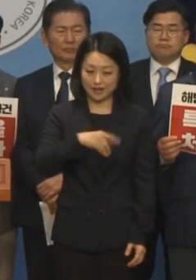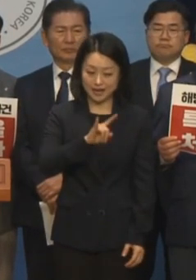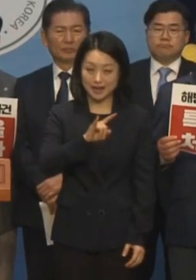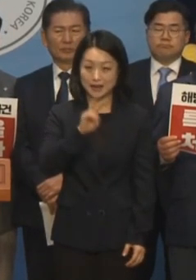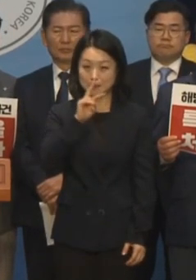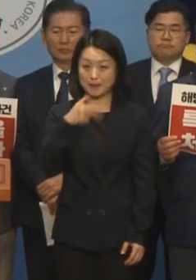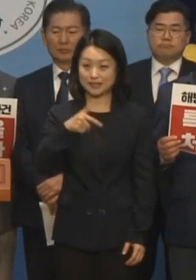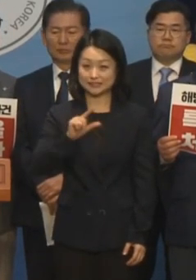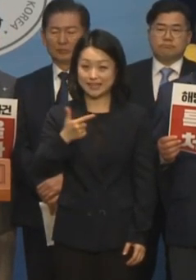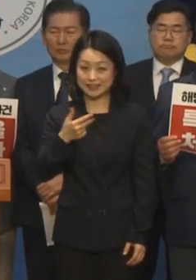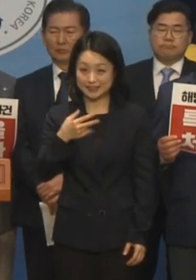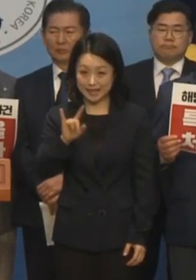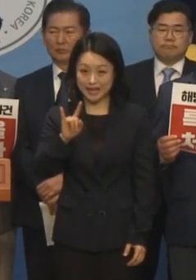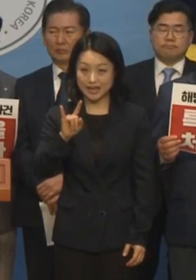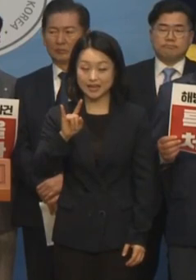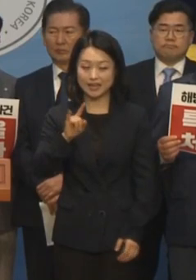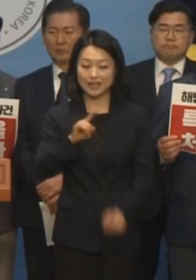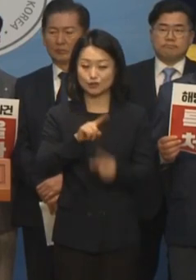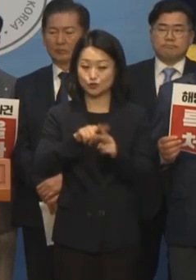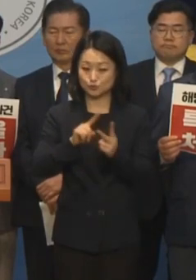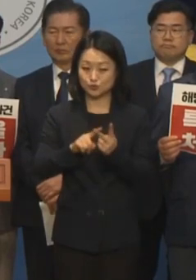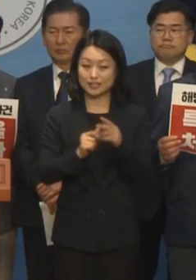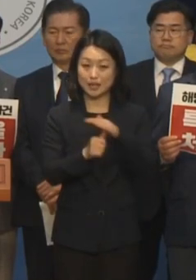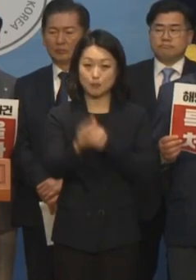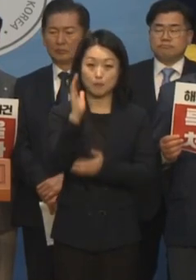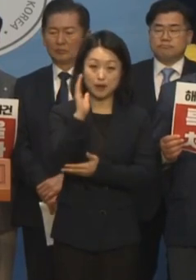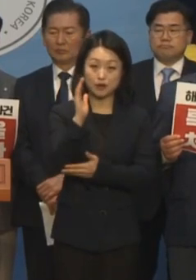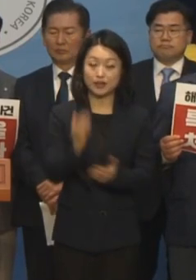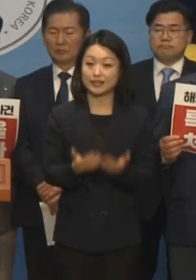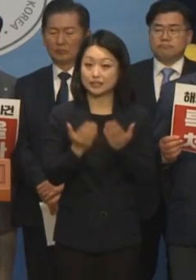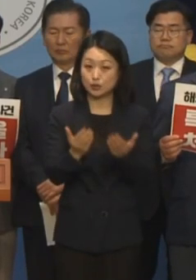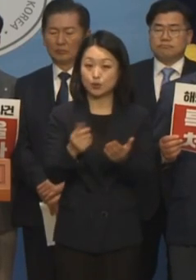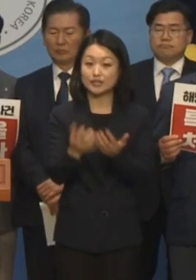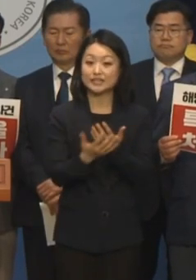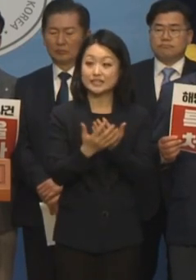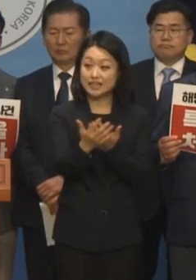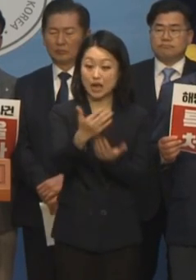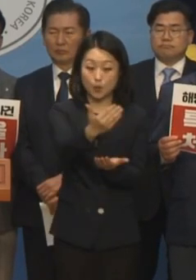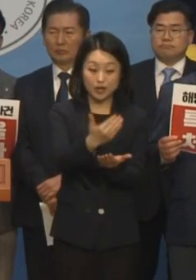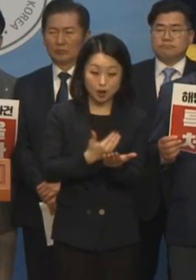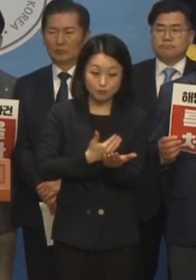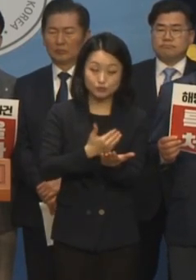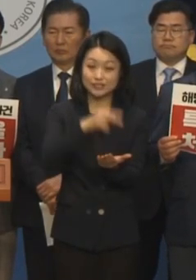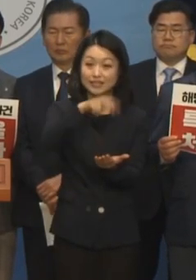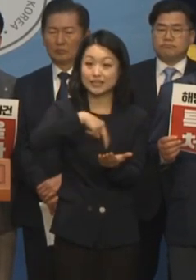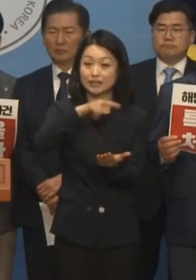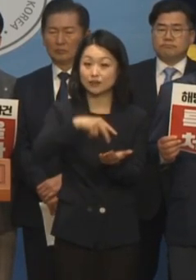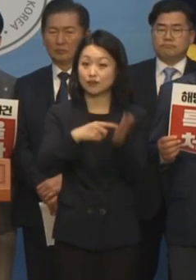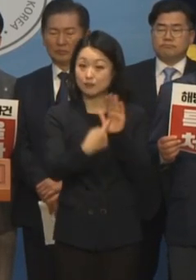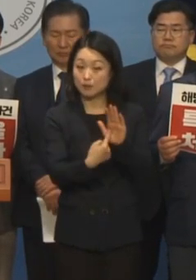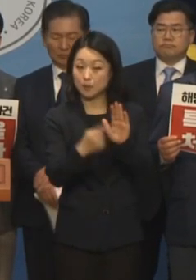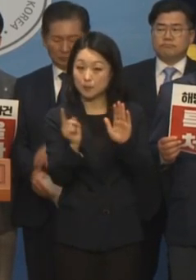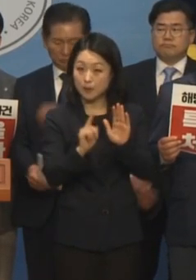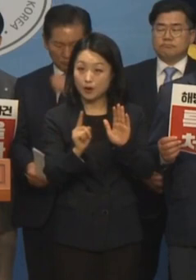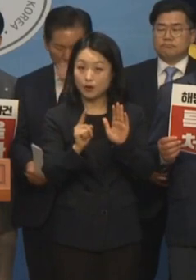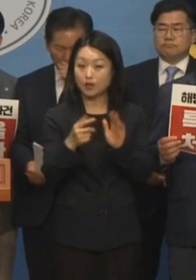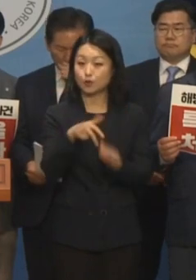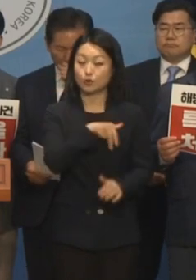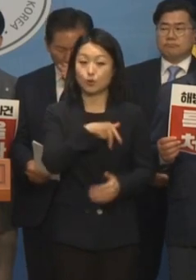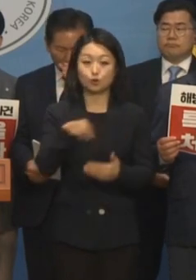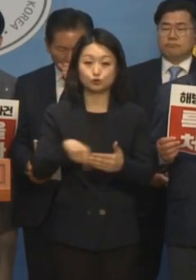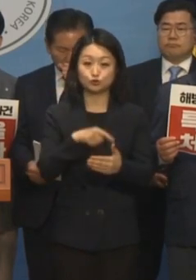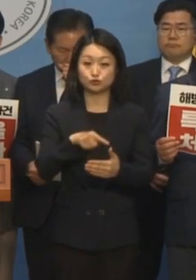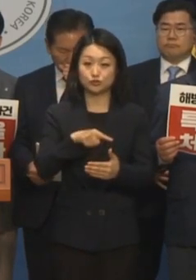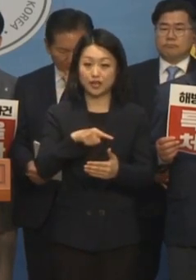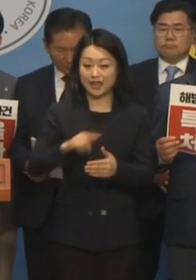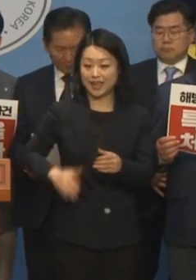박찬대 최고위원님이 대표로 발언을 좀 해주시고, 기자회견문 낭독을 하겠는데요. 기자회견문 낭독은 현역 의원 중에